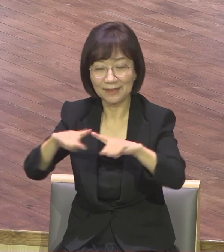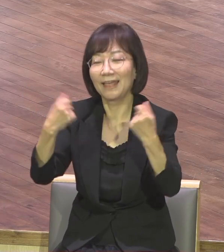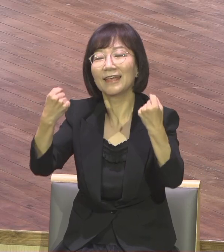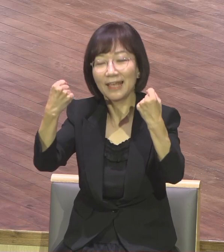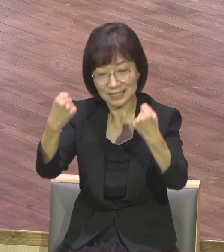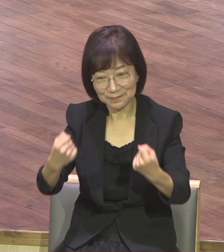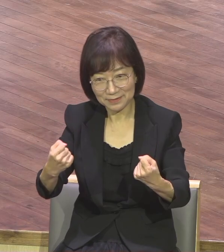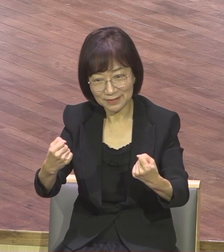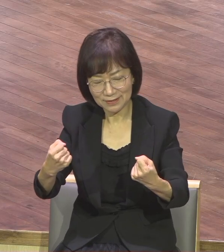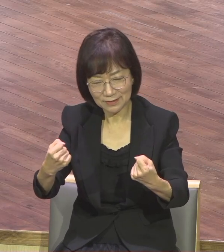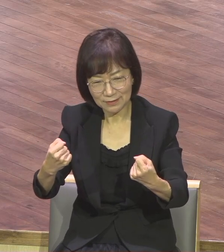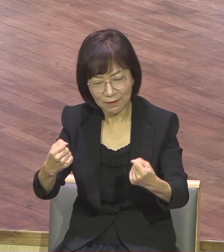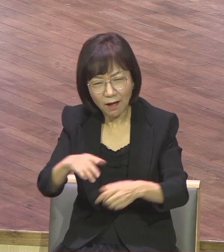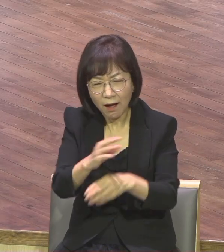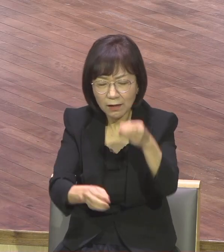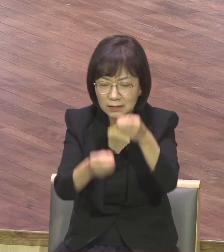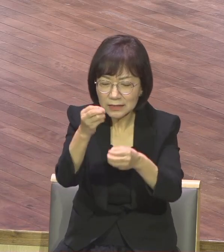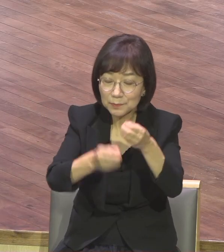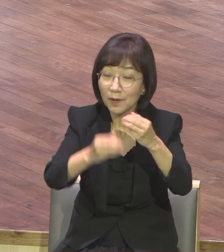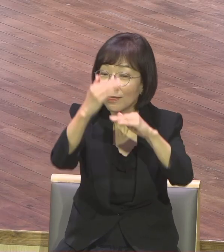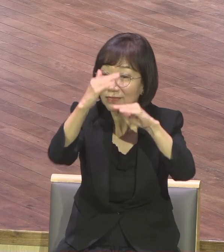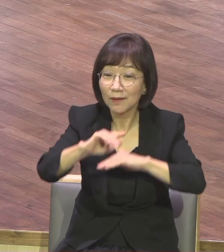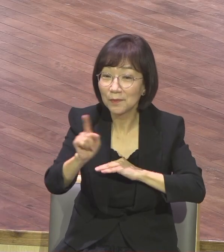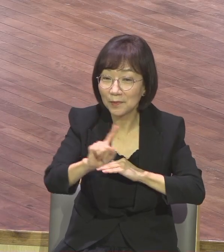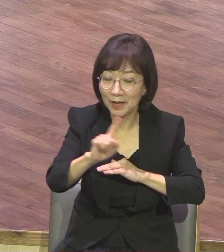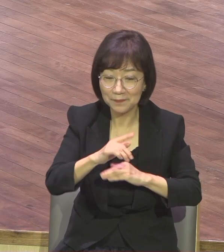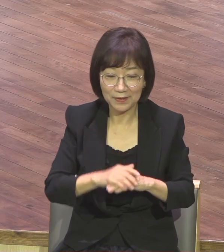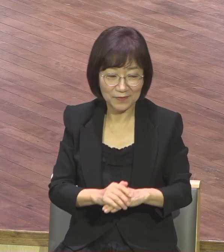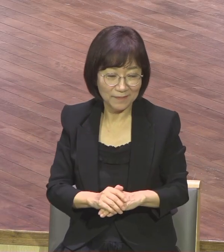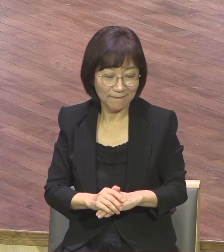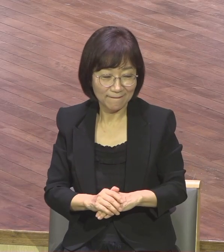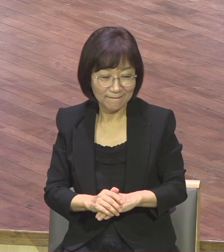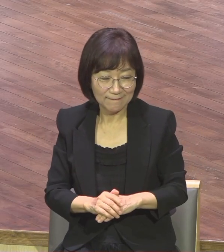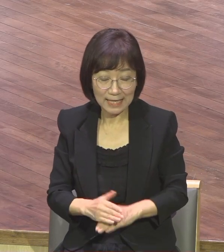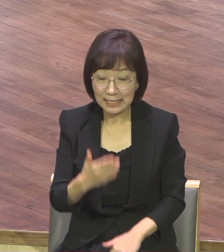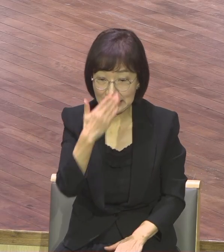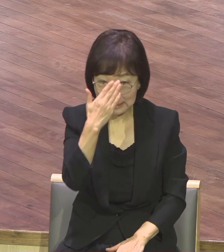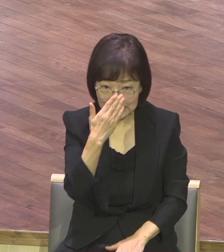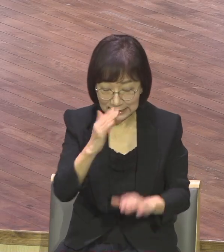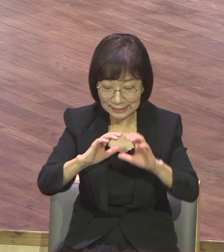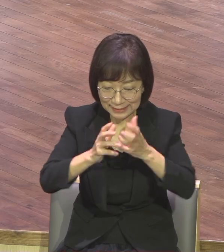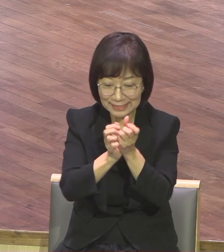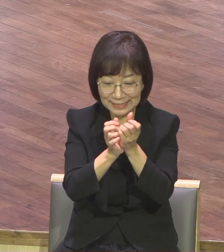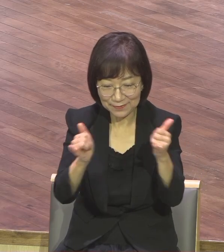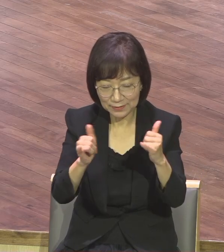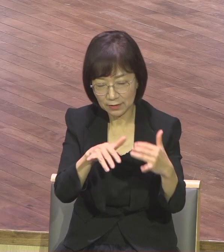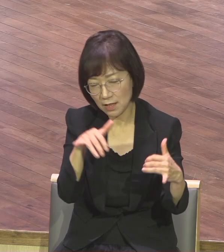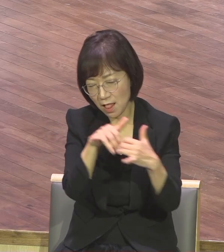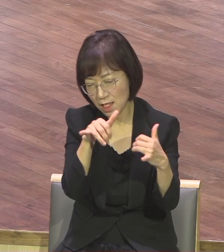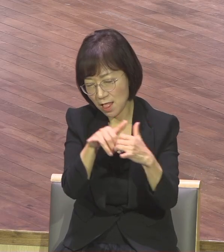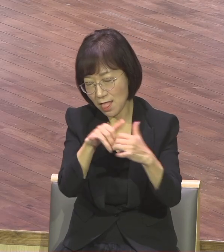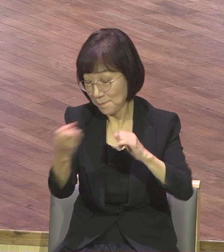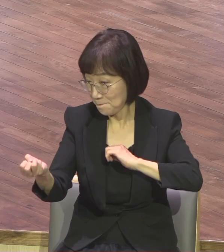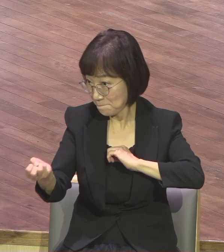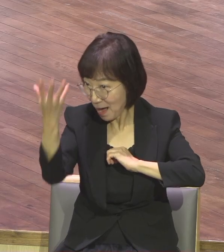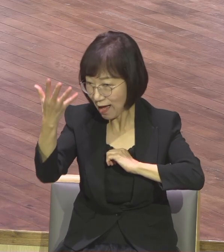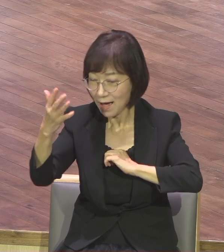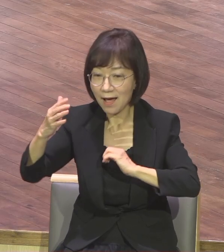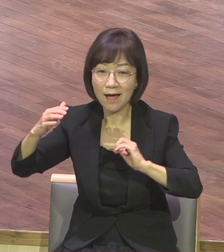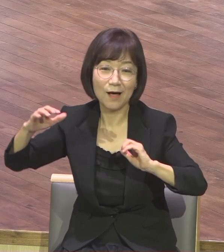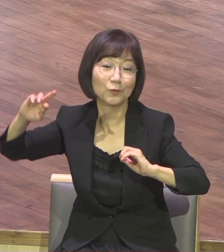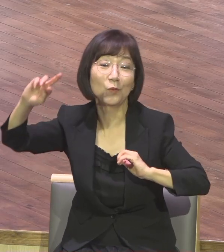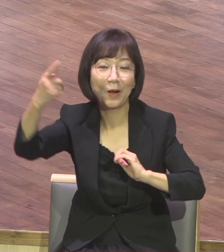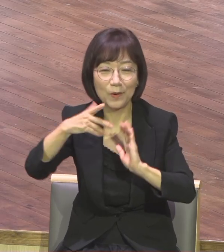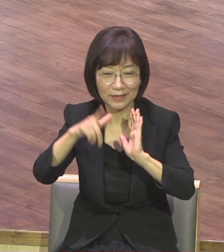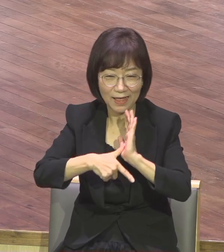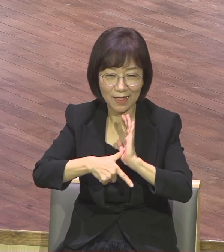때문이라. 자, 이 시편은요, 이스라엘 백성들이 전쟁에서 승리하고 돌아올 때 부르는